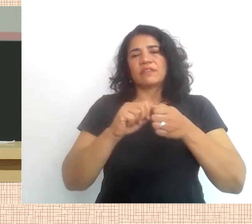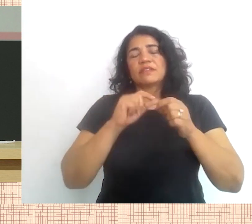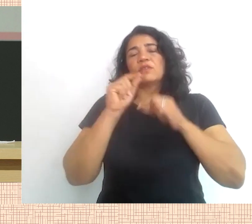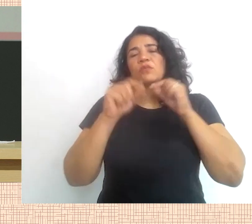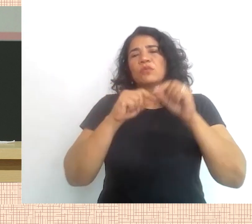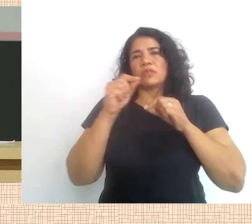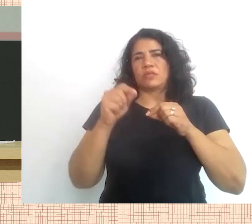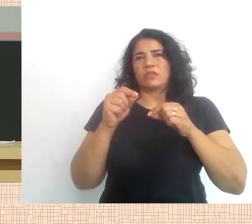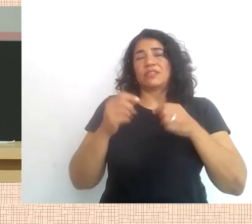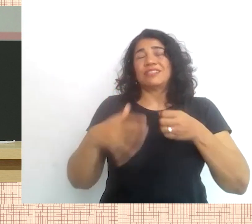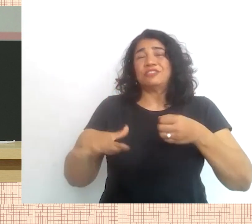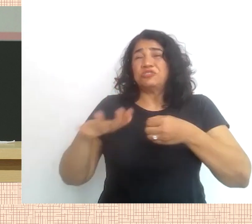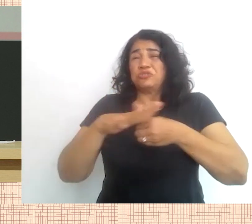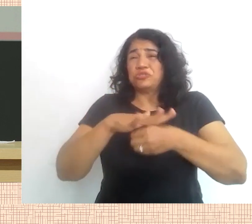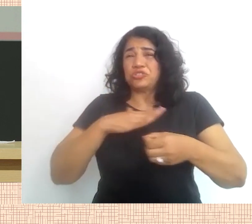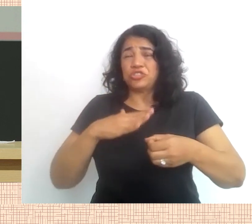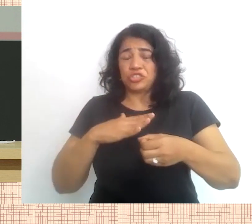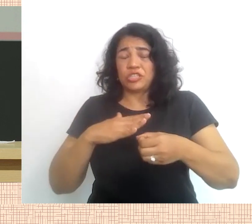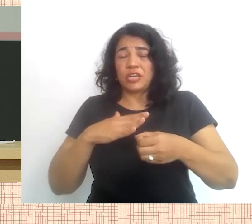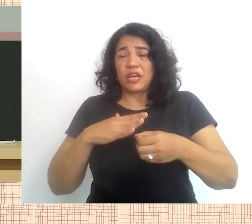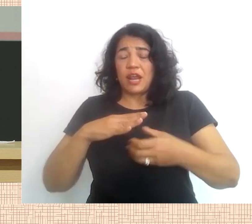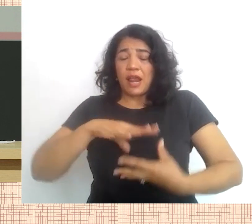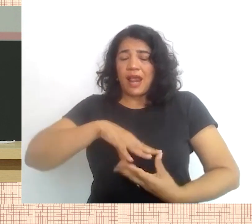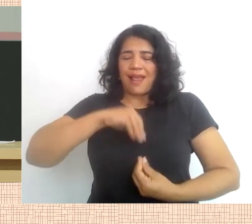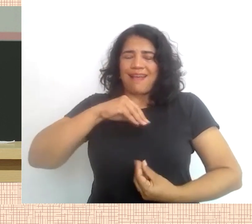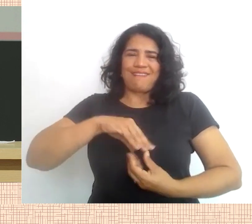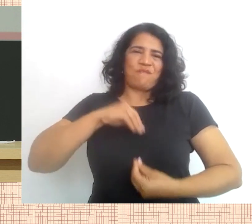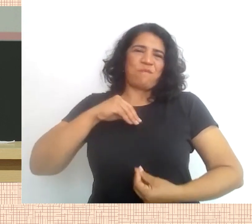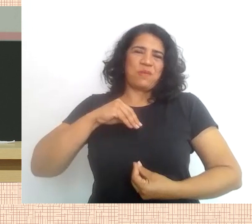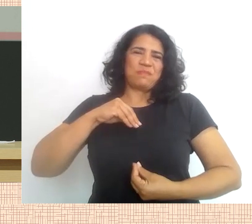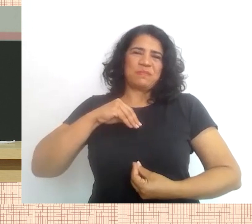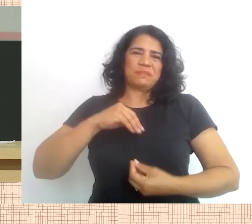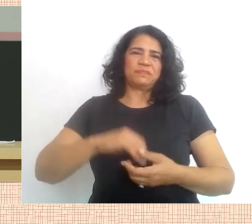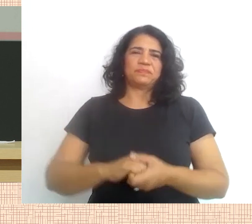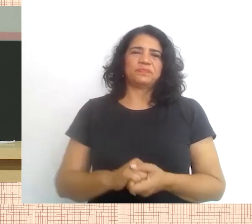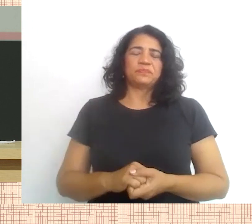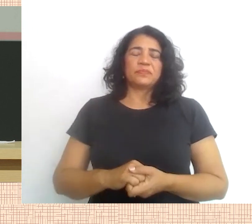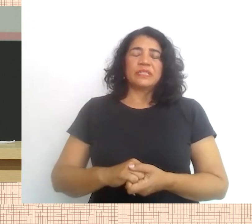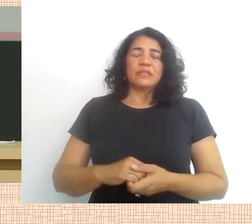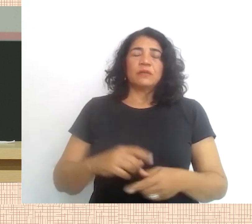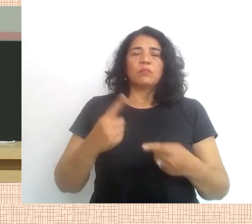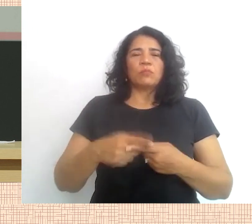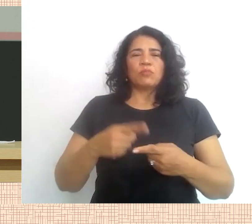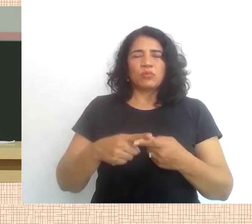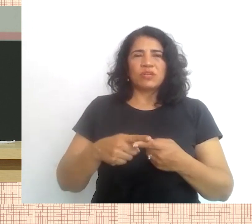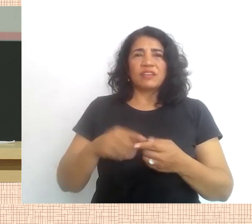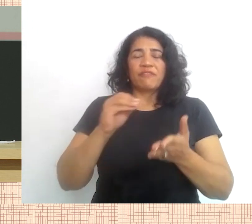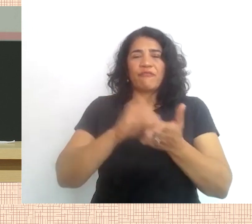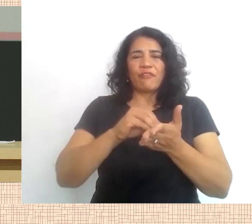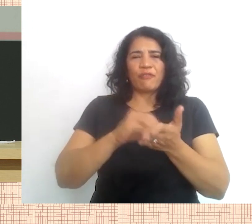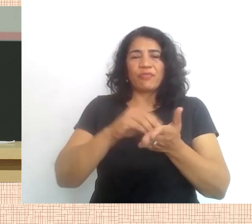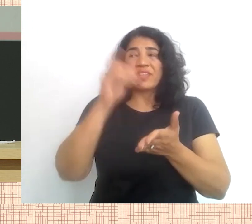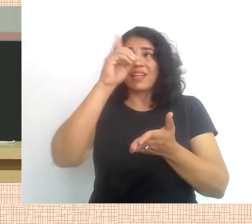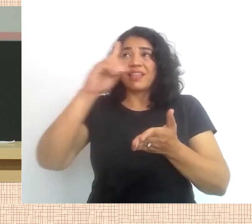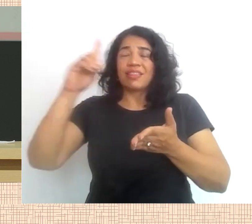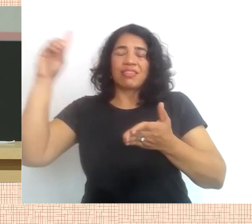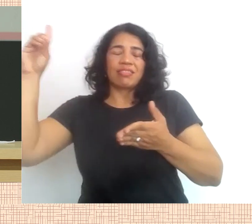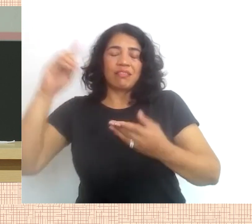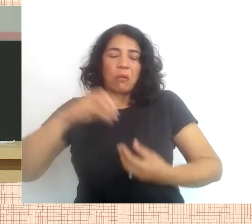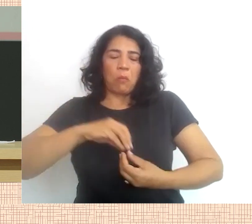totalmente. E depois, quando Cristo voltar, irmãos, na sua